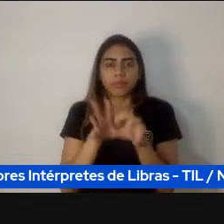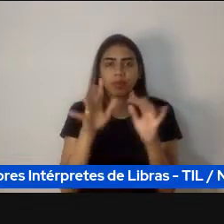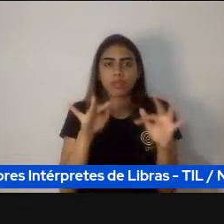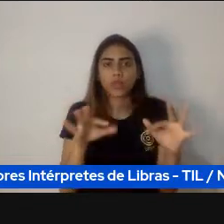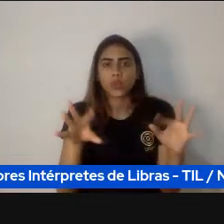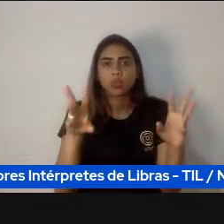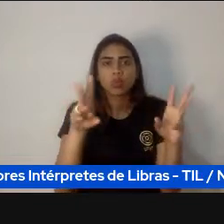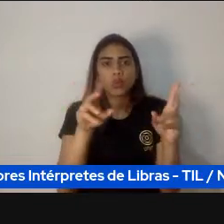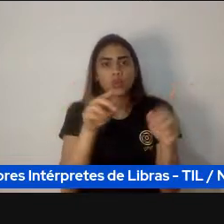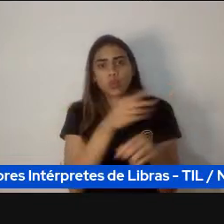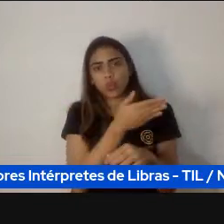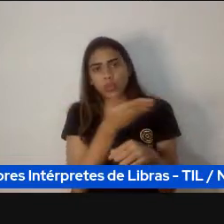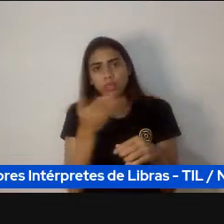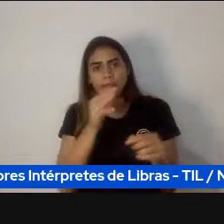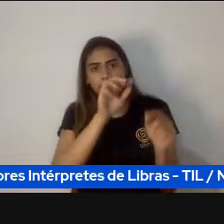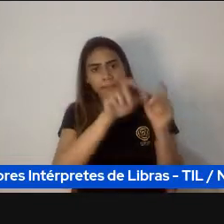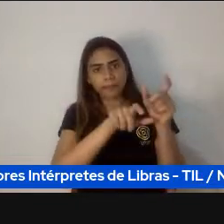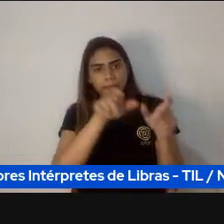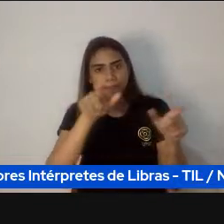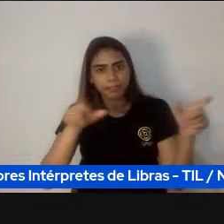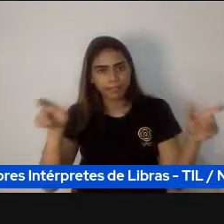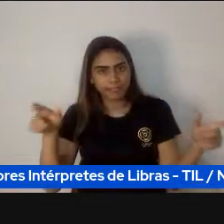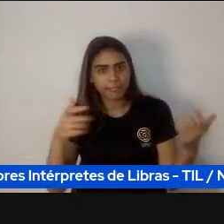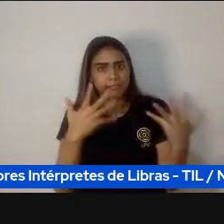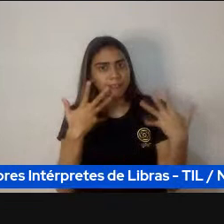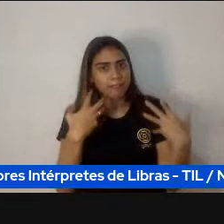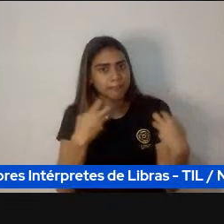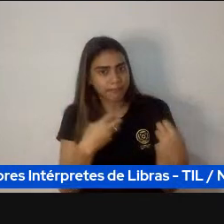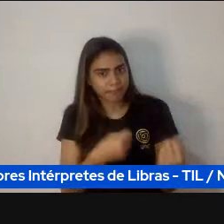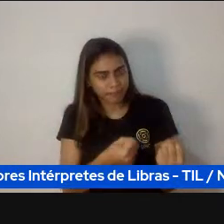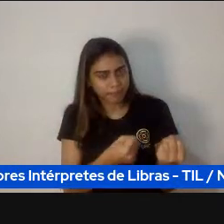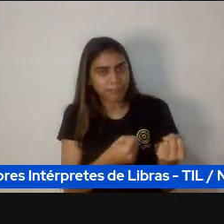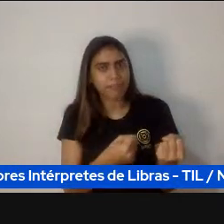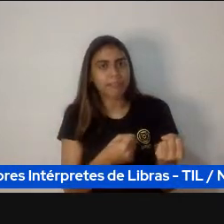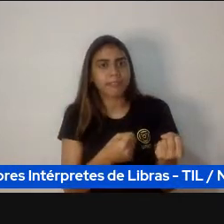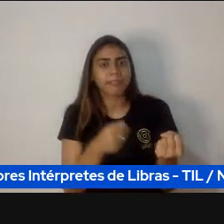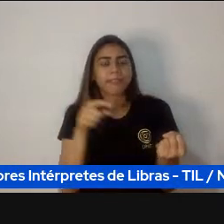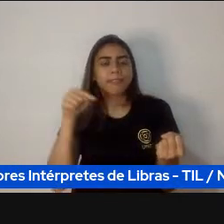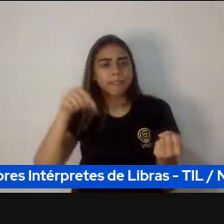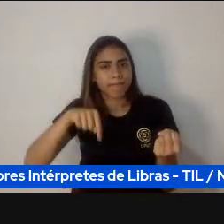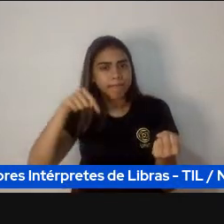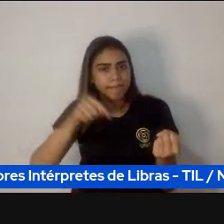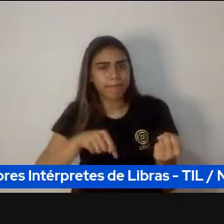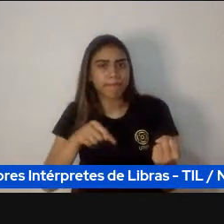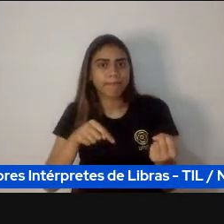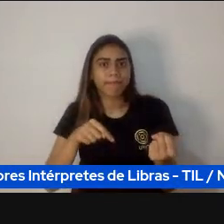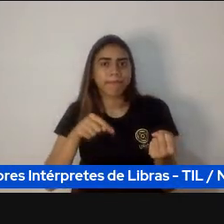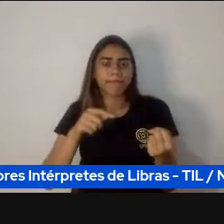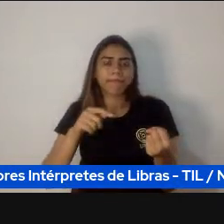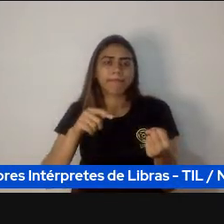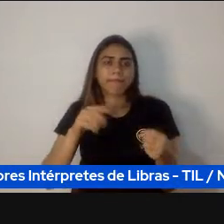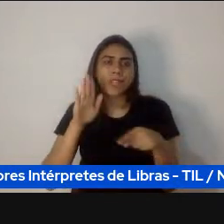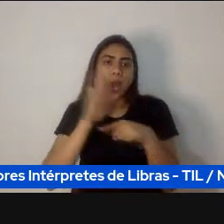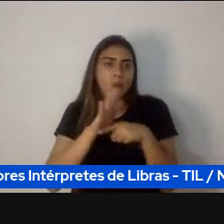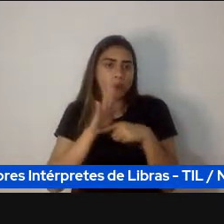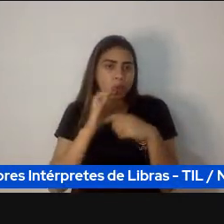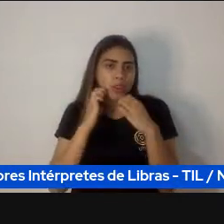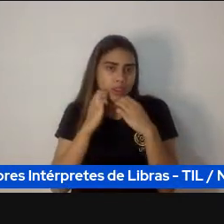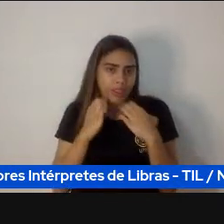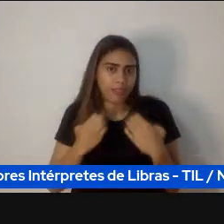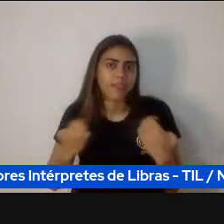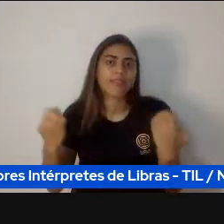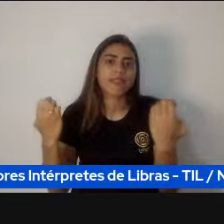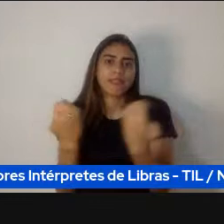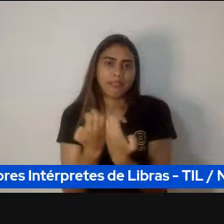também fazer essa parceria, colaboraram na organização e divulgação do evento, e espalhando nos bastidores, né,